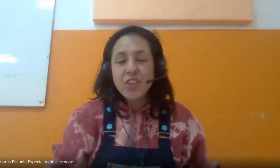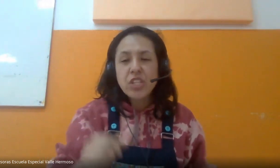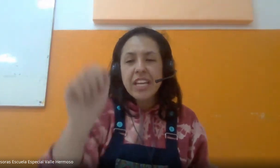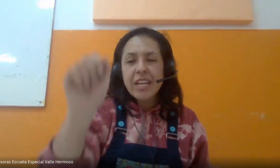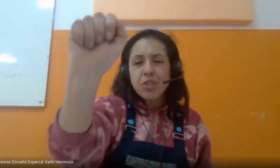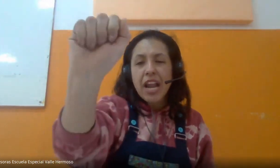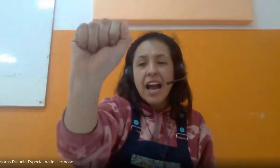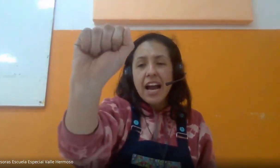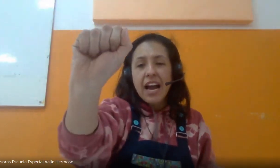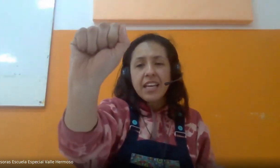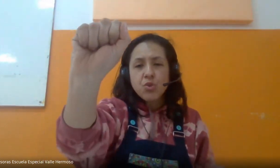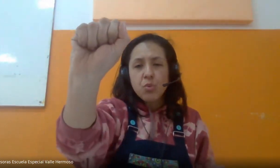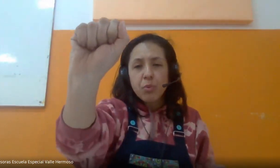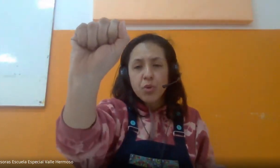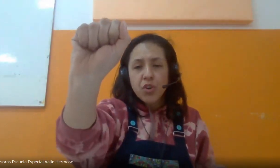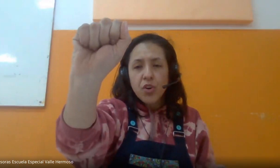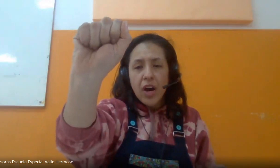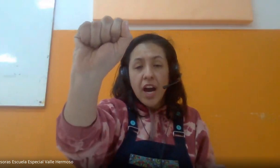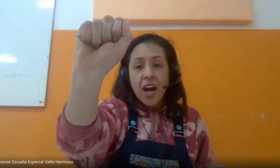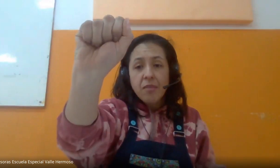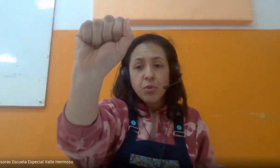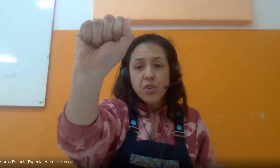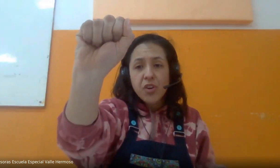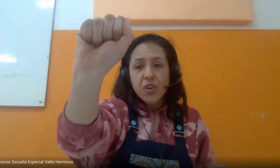Entonces tenemos la A, que es un puño. A, puño.